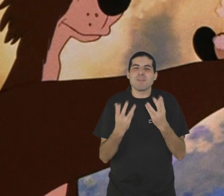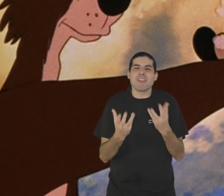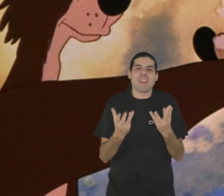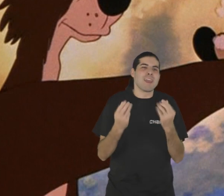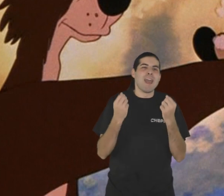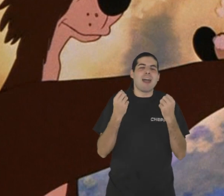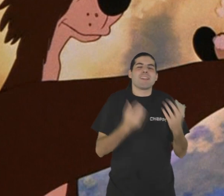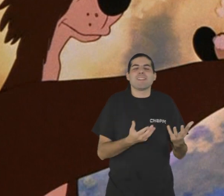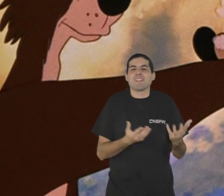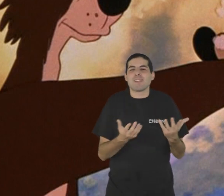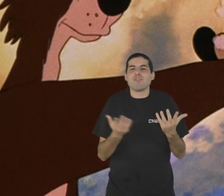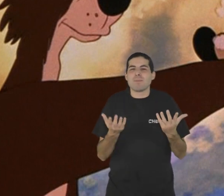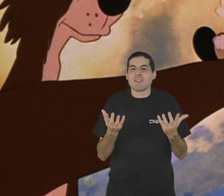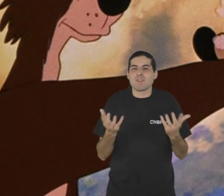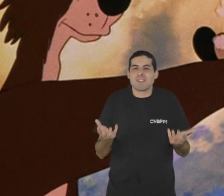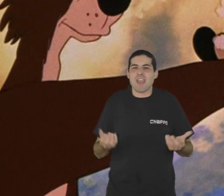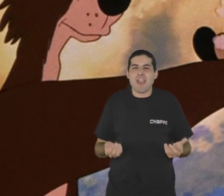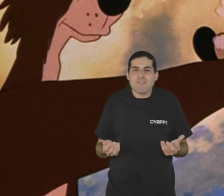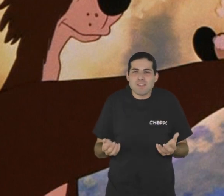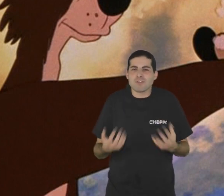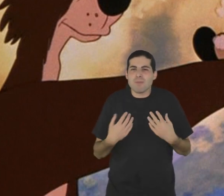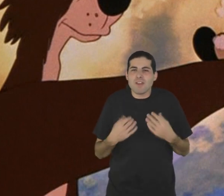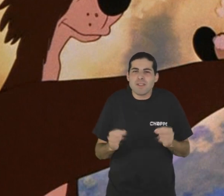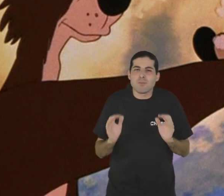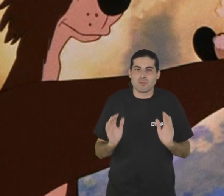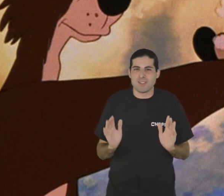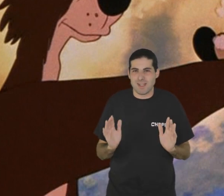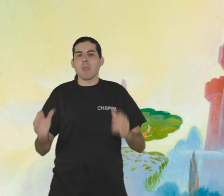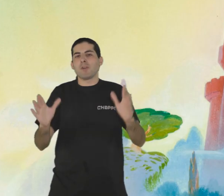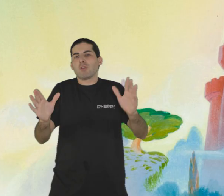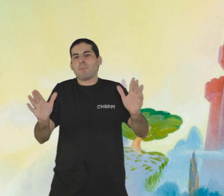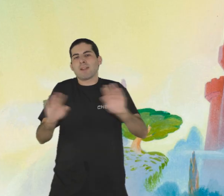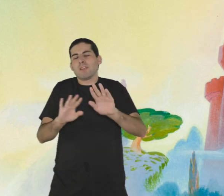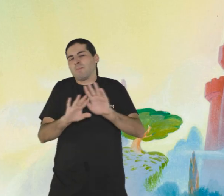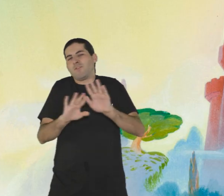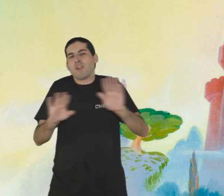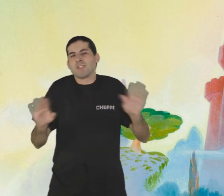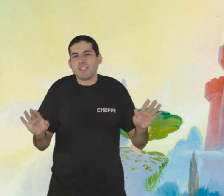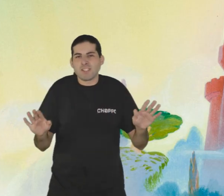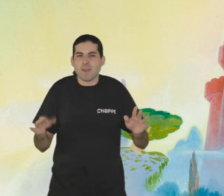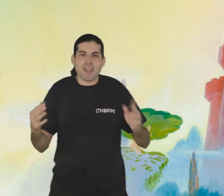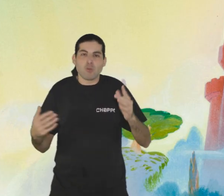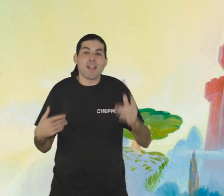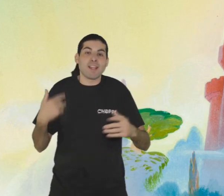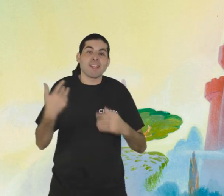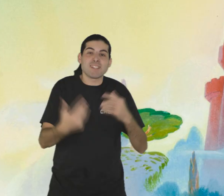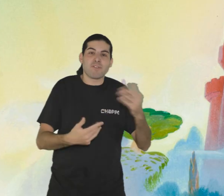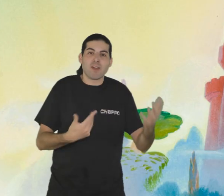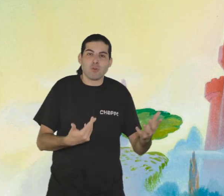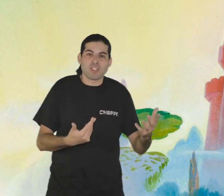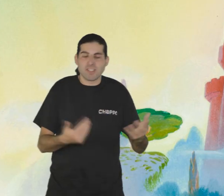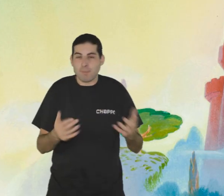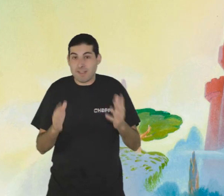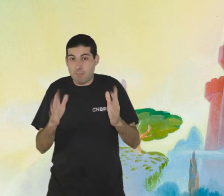Com'è possibile che alla Disney sia venuta in mente questa idea? Secondo me è veramente brutta. E poi c'è una parte violentissima che è quella della